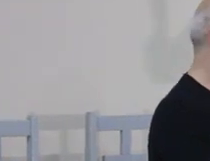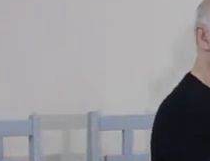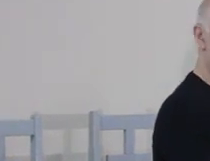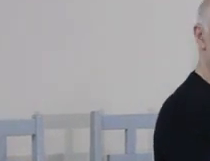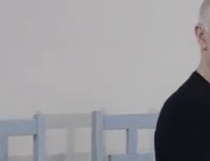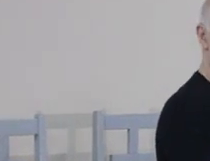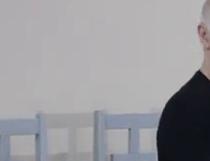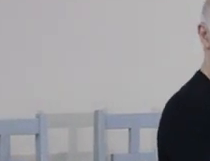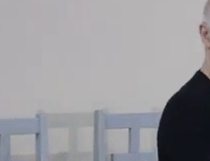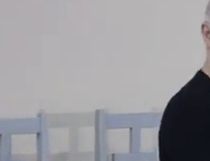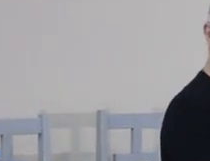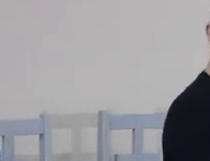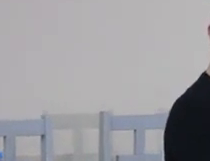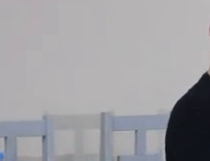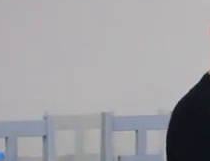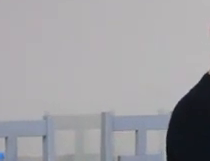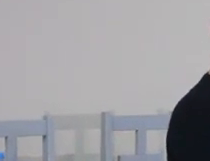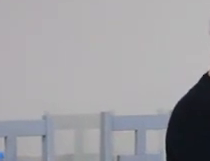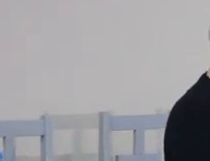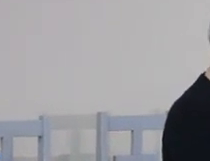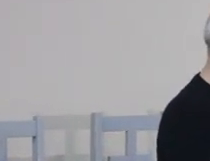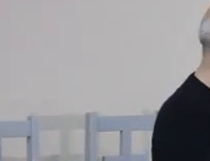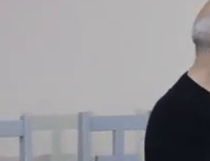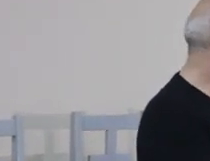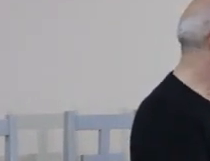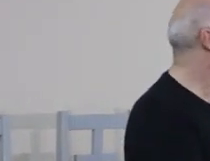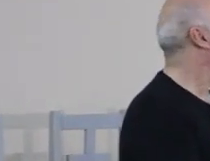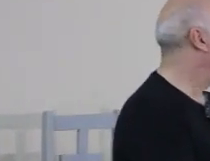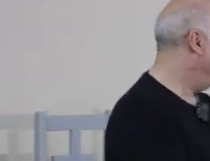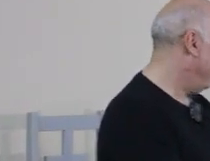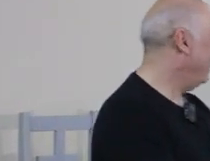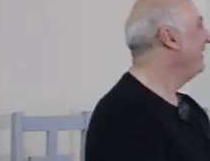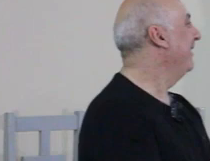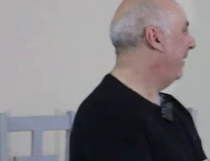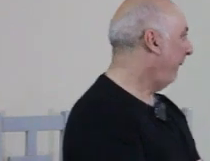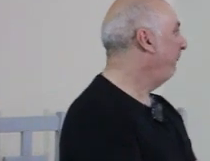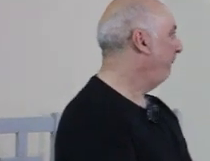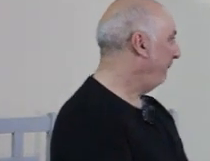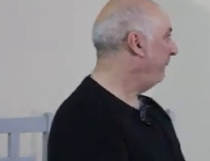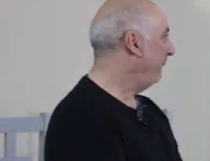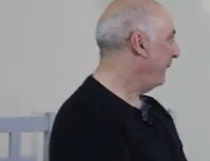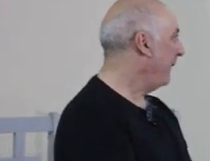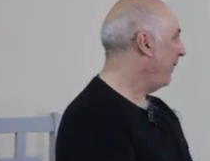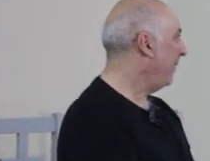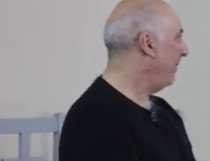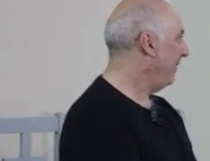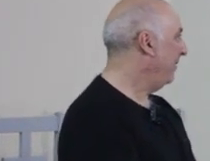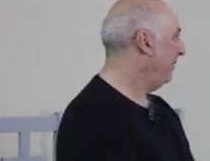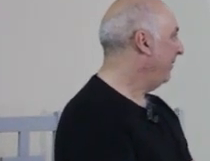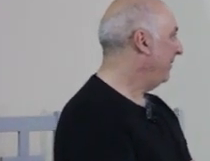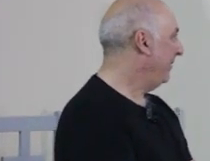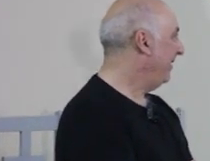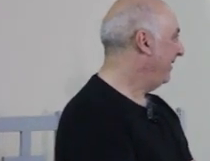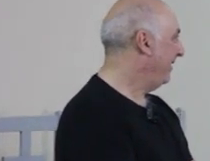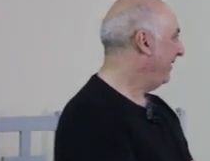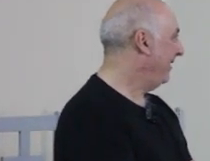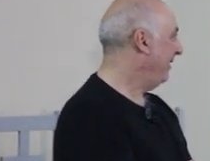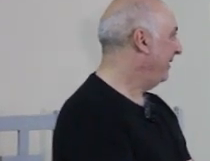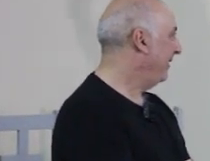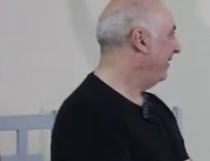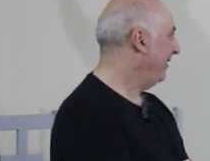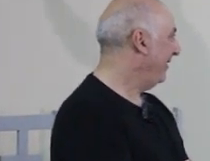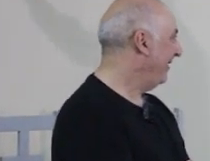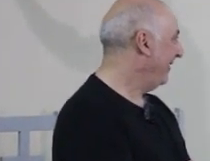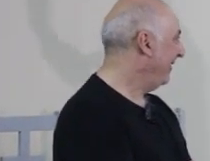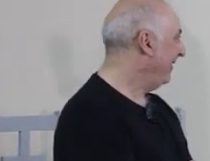Câmara, Carlos, que vocês conhecem, foi um projeto que nós começamos lá atrás em 2006, quando ele vinha para cá, no prédio do Palacete, foi uma luta